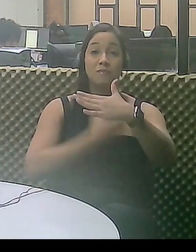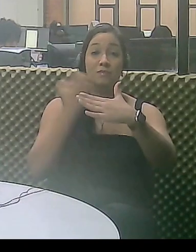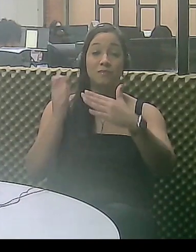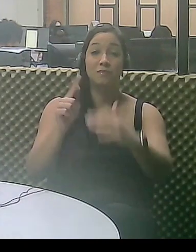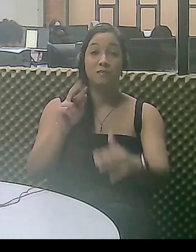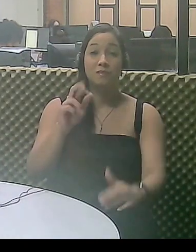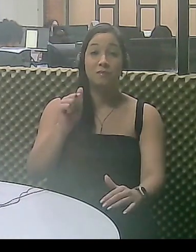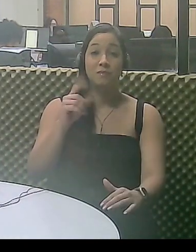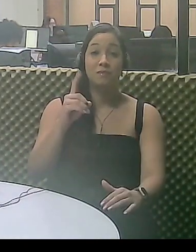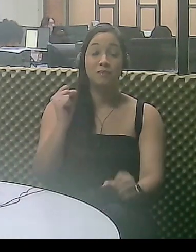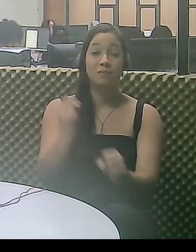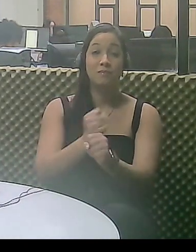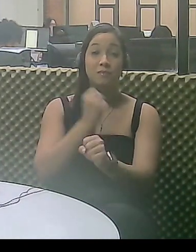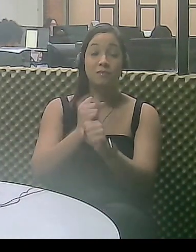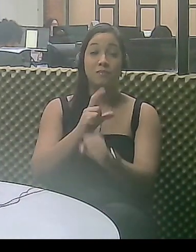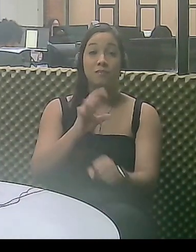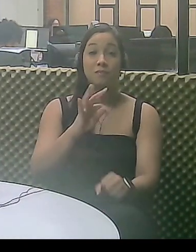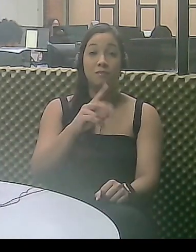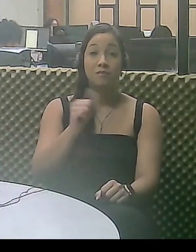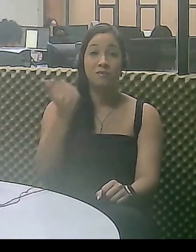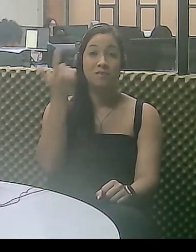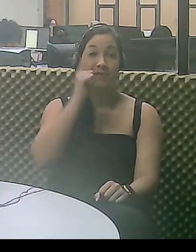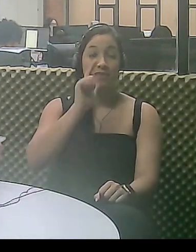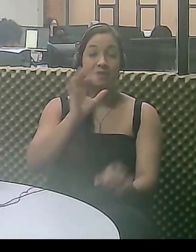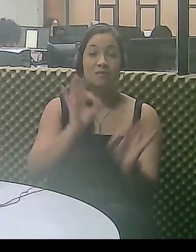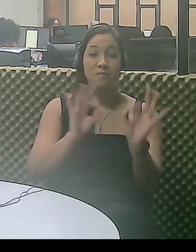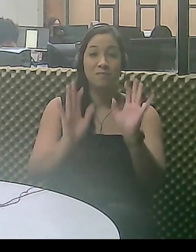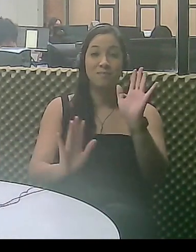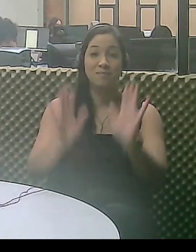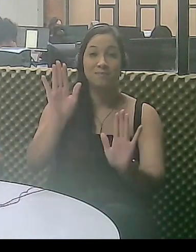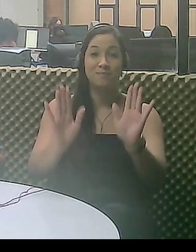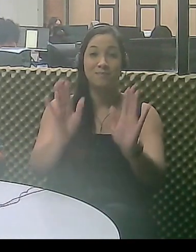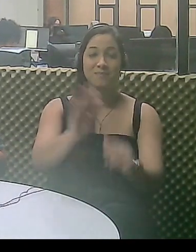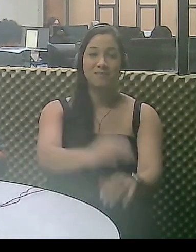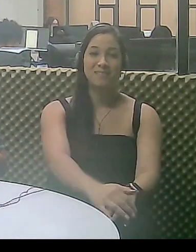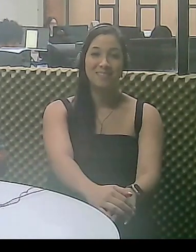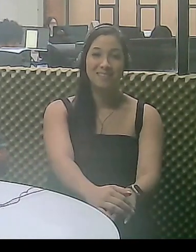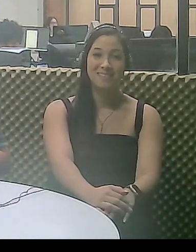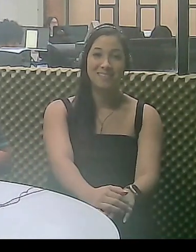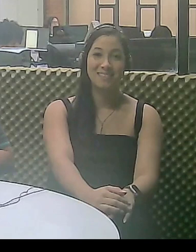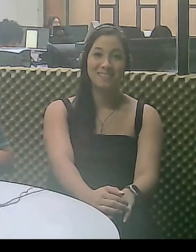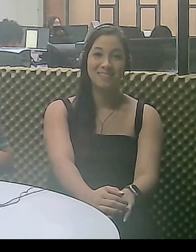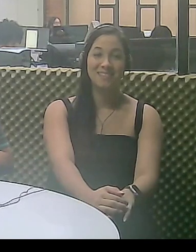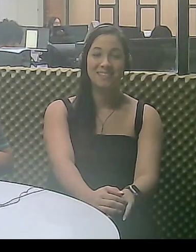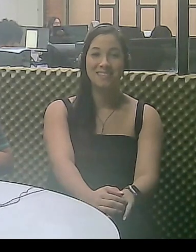Grada Construtora Limitada, vencedora de processo licitatório.